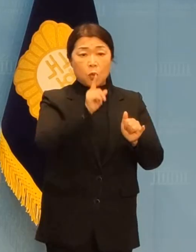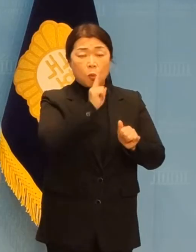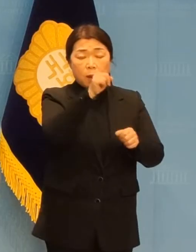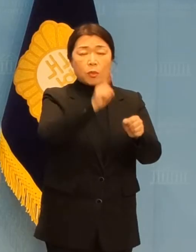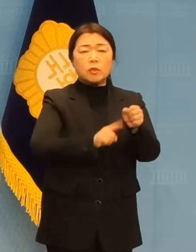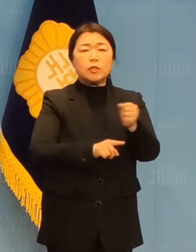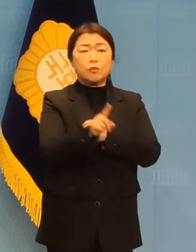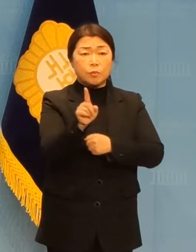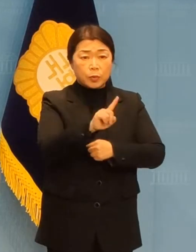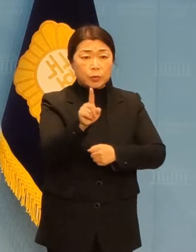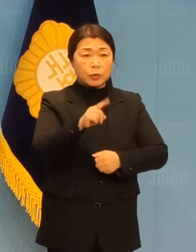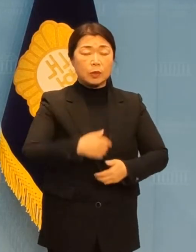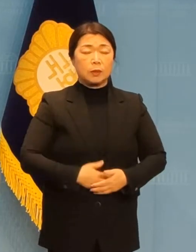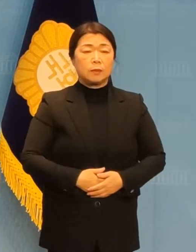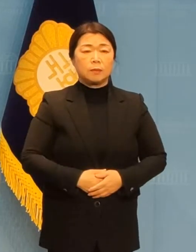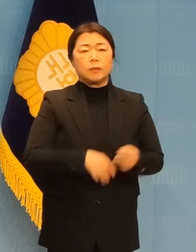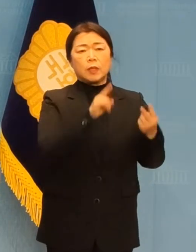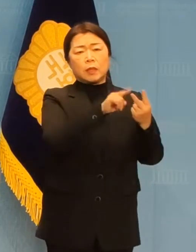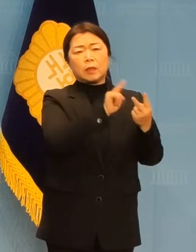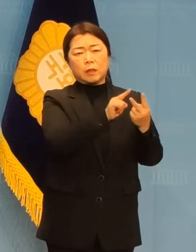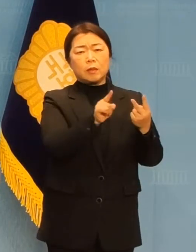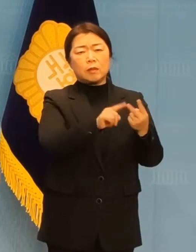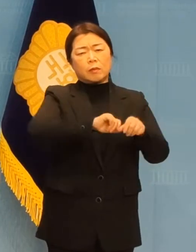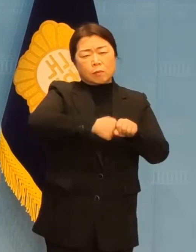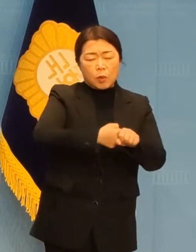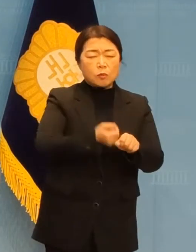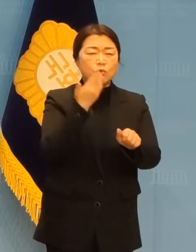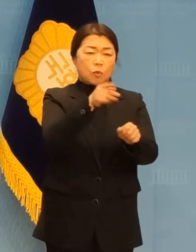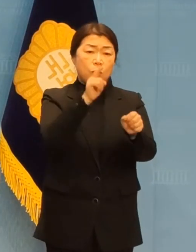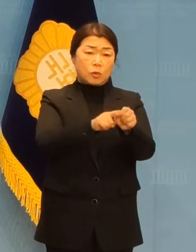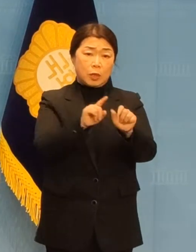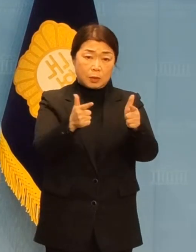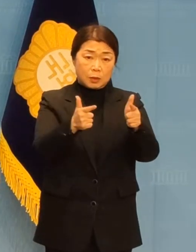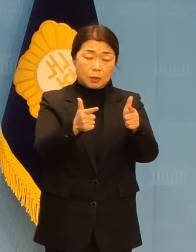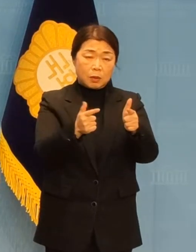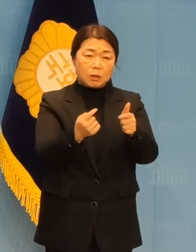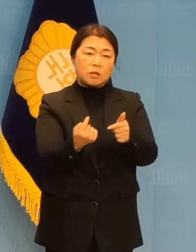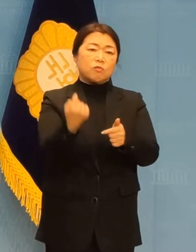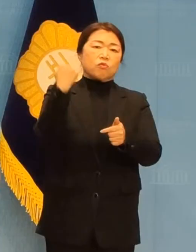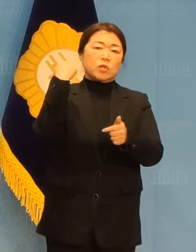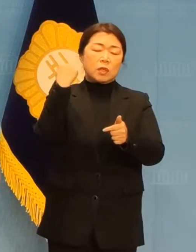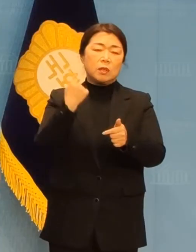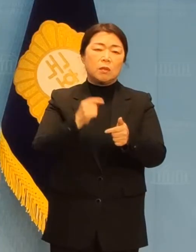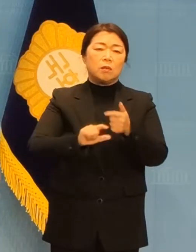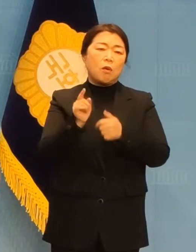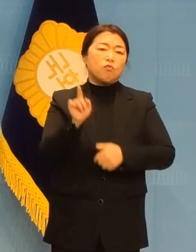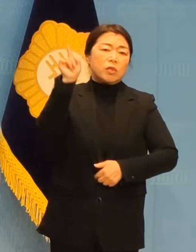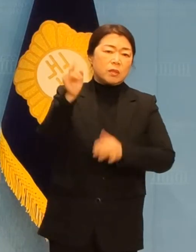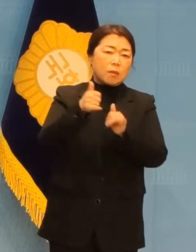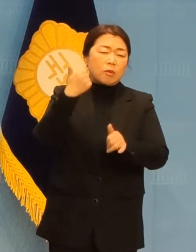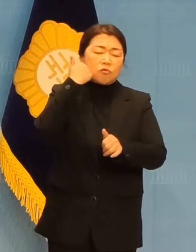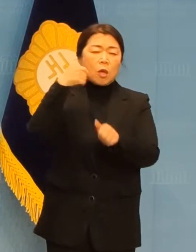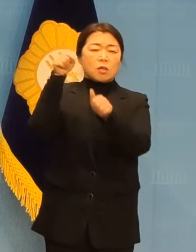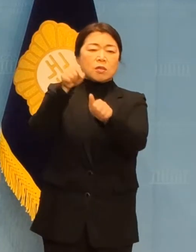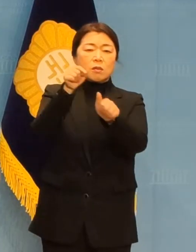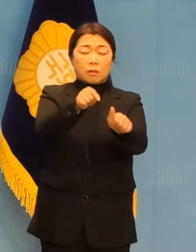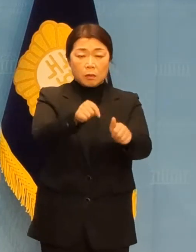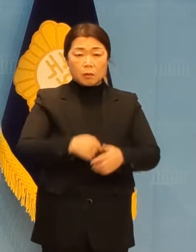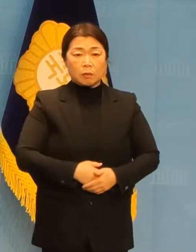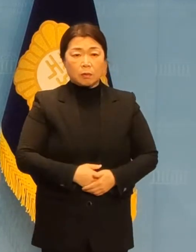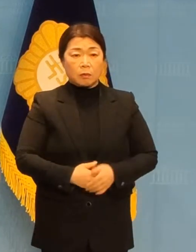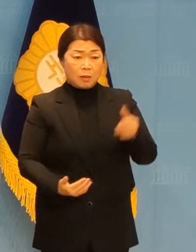것은 이들을 처벌하기 위한 목적이 아닙니다. 권력 최상부에서 사건을 축소